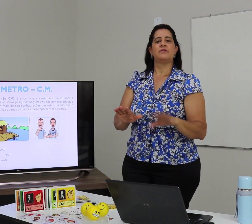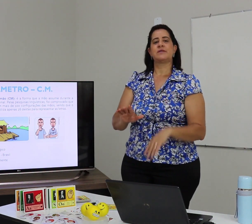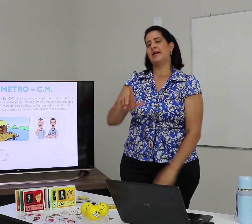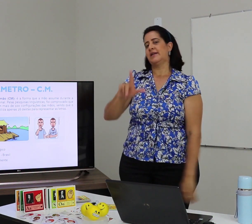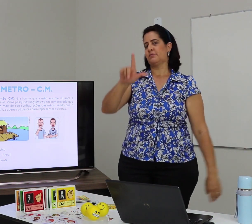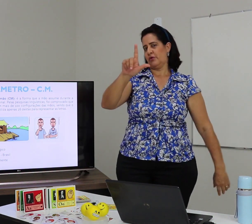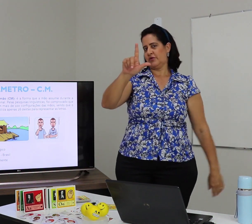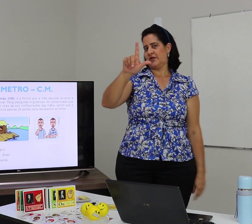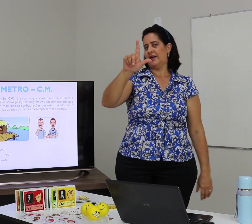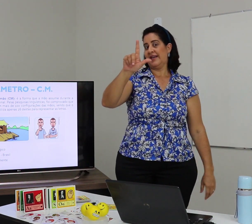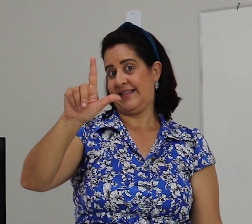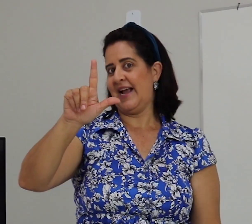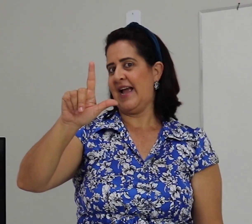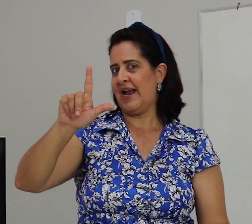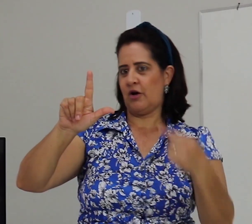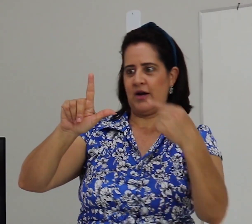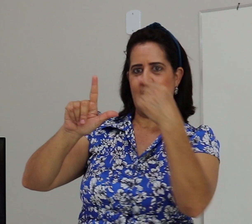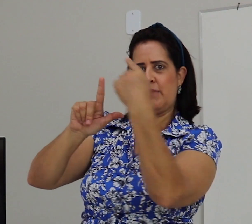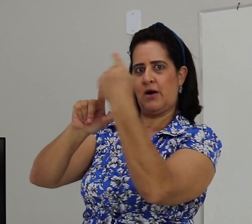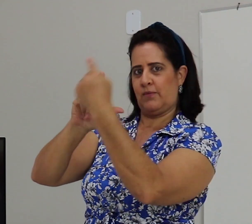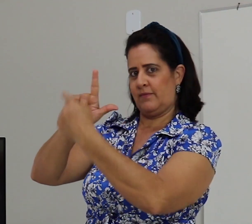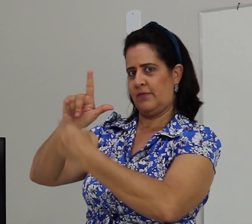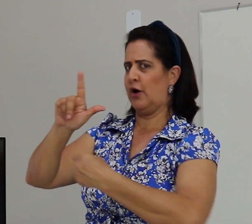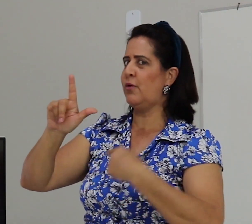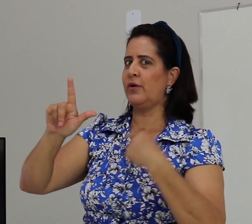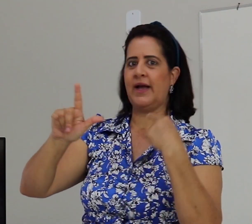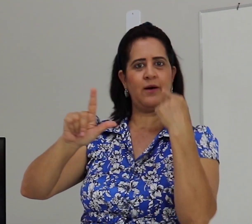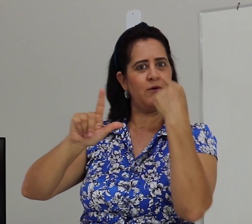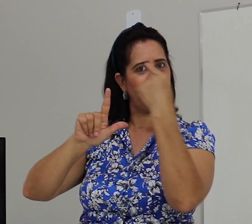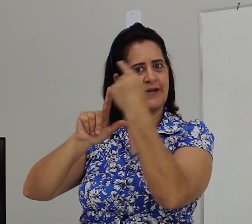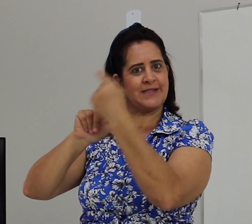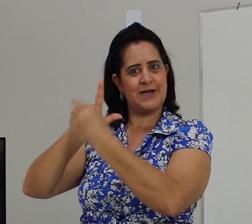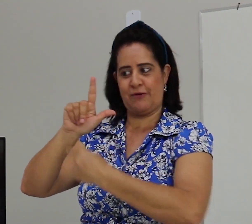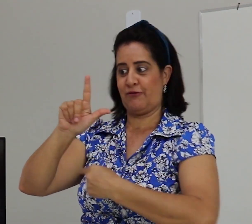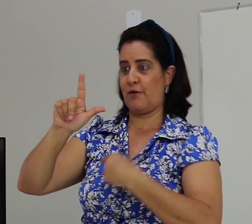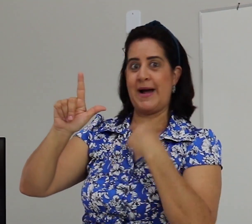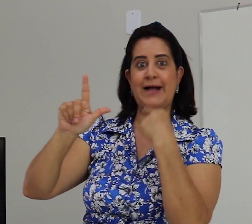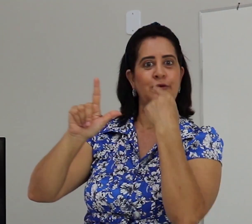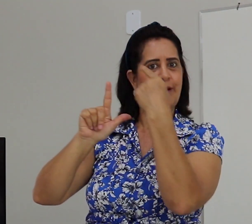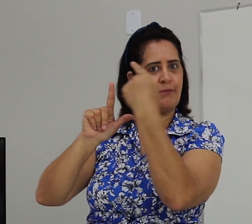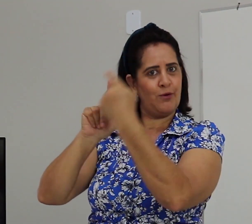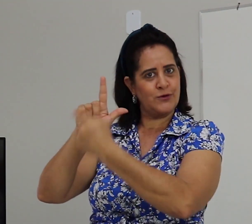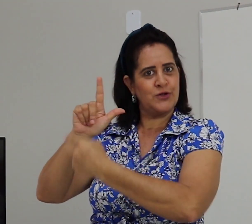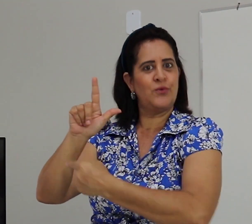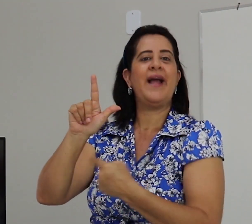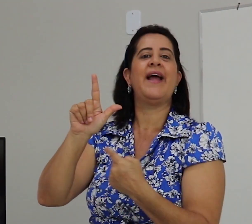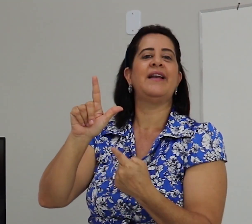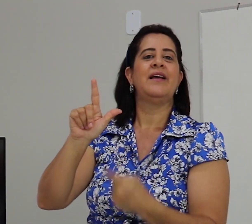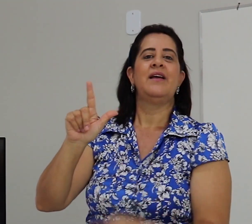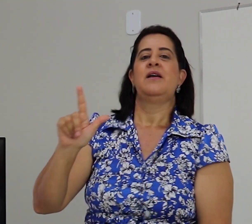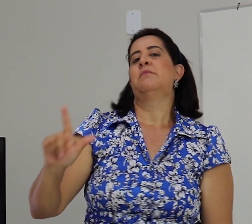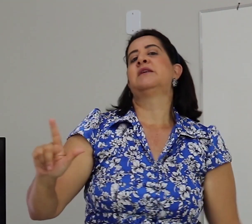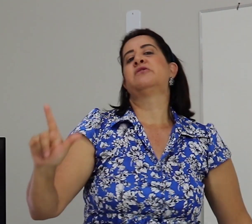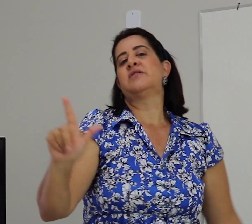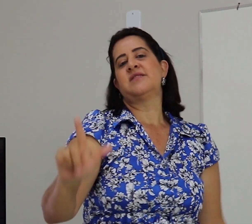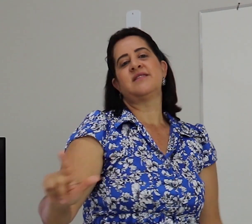Você responde, letra L, olha a mão, não muda a configuração, o formato da mão continua L, mas eu vou dizer